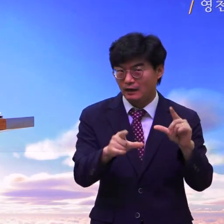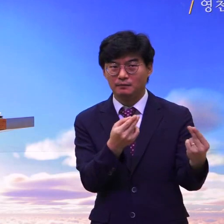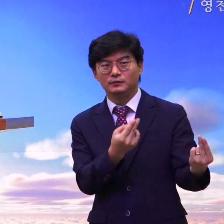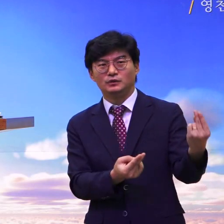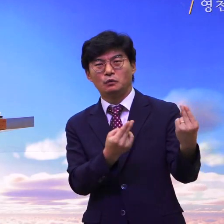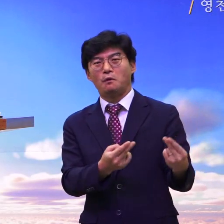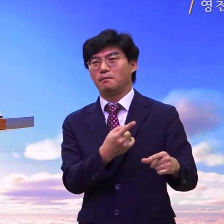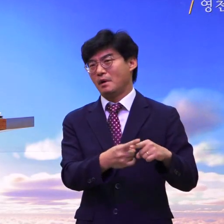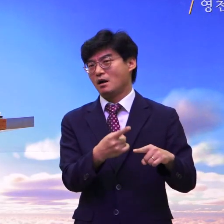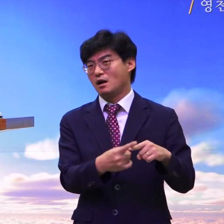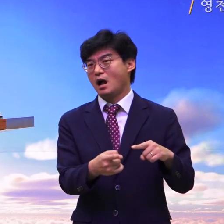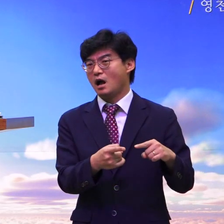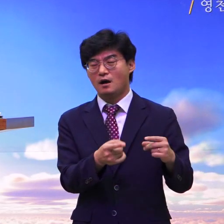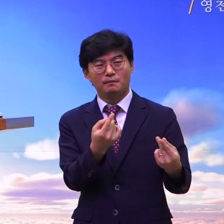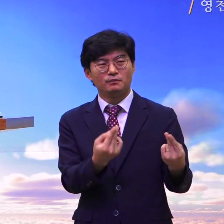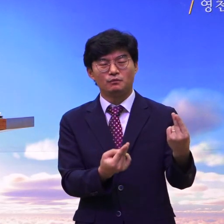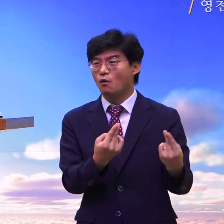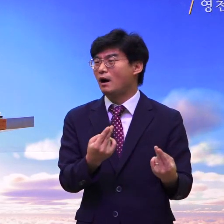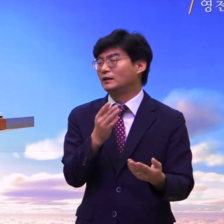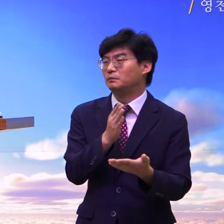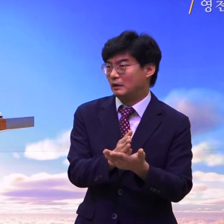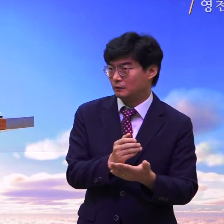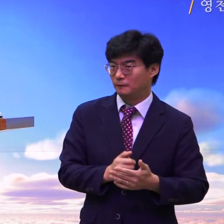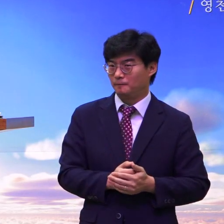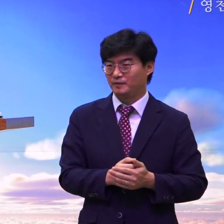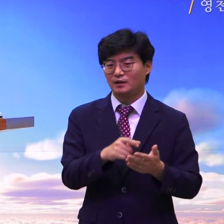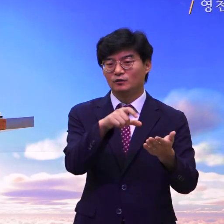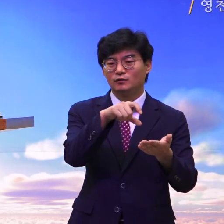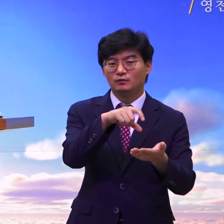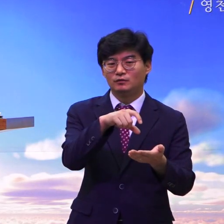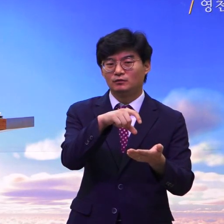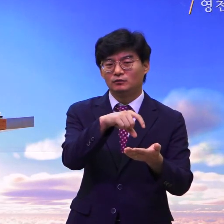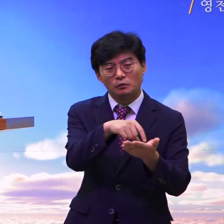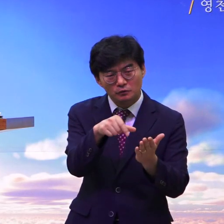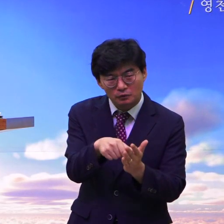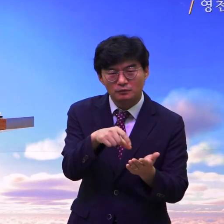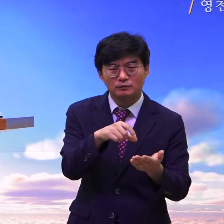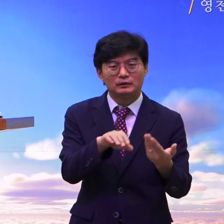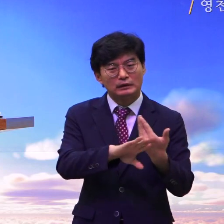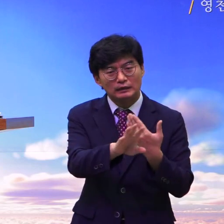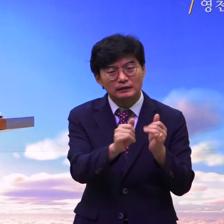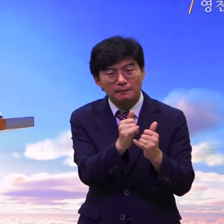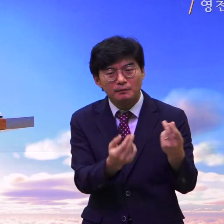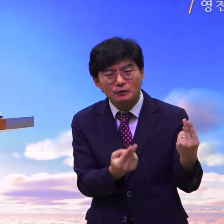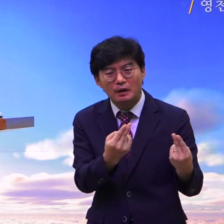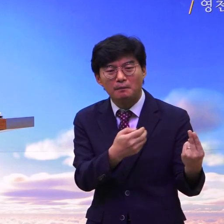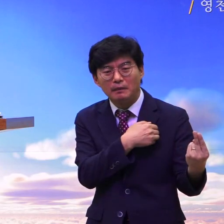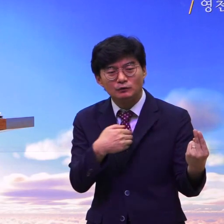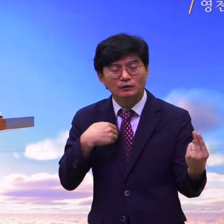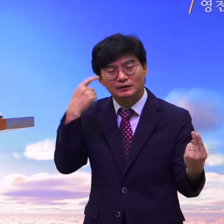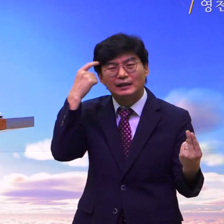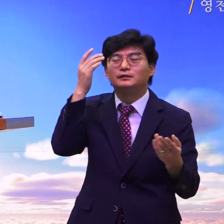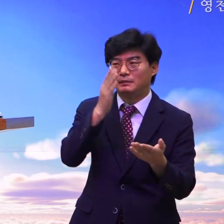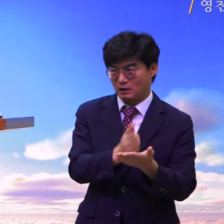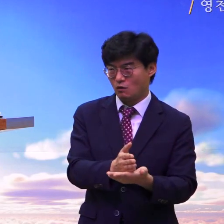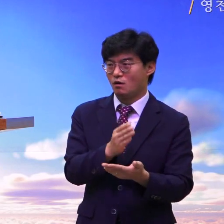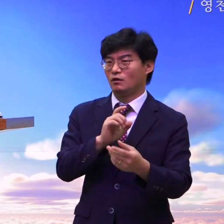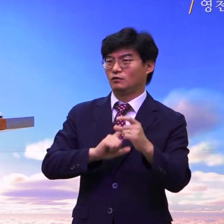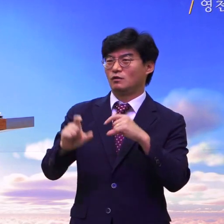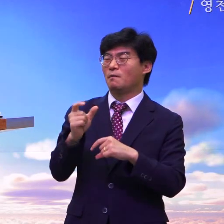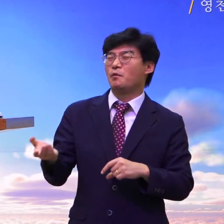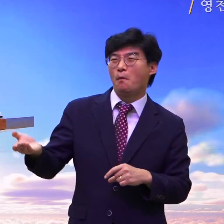그 정도 수준만 신앙생활을 하는 데에 만족하지 마십시오. 더 높은 신앙을